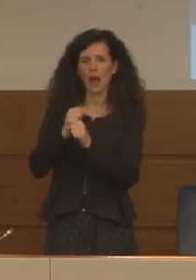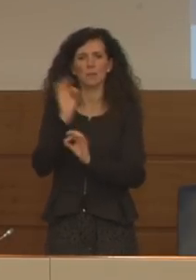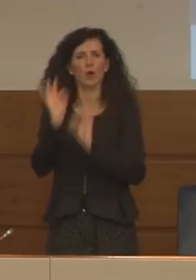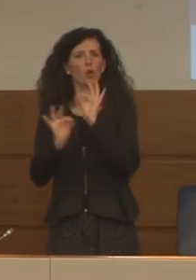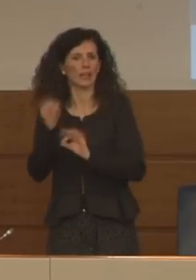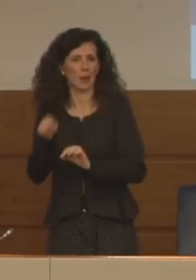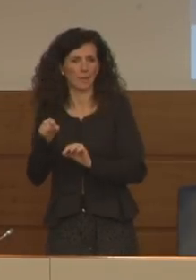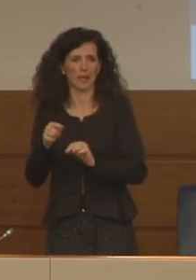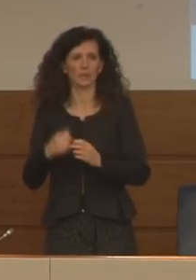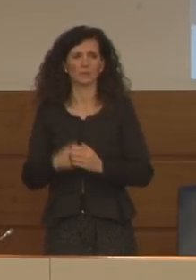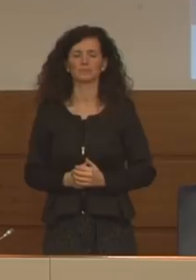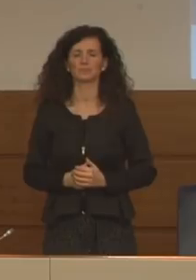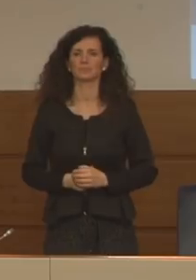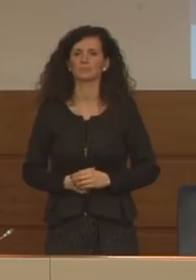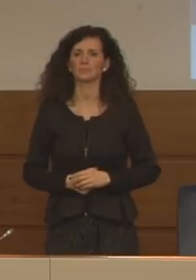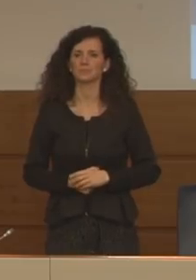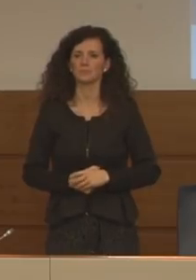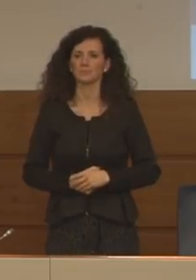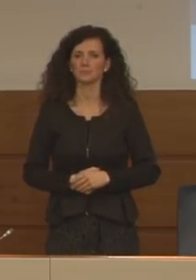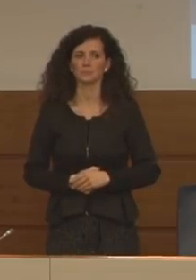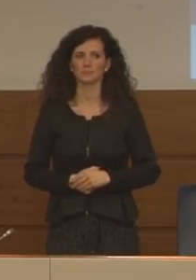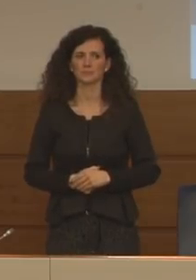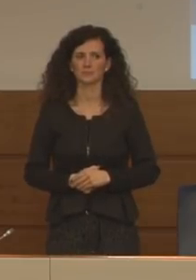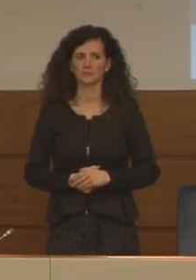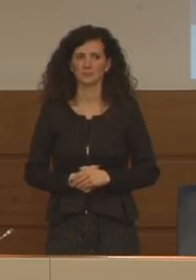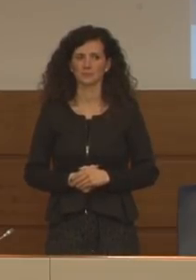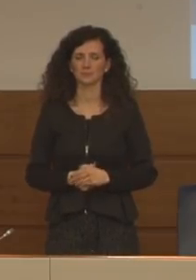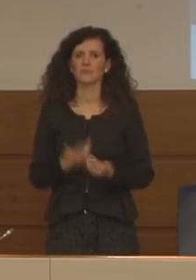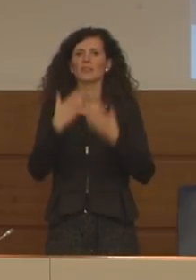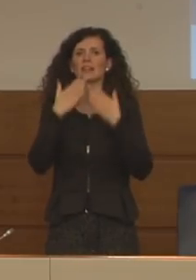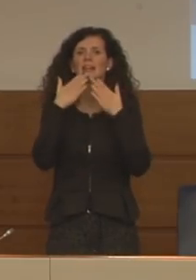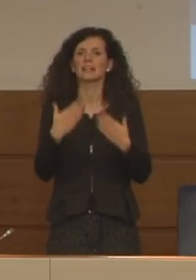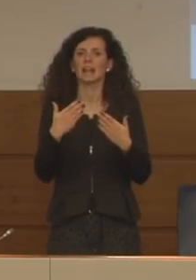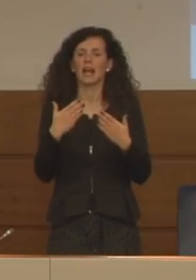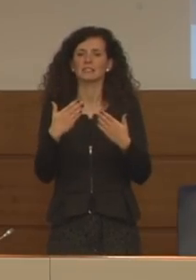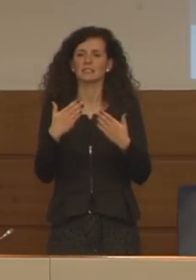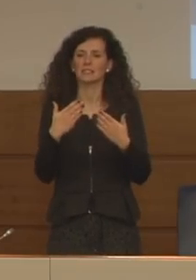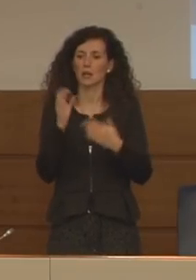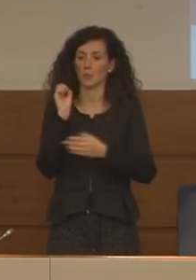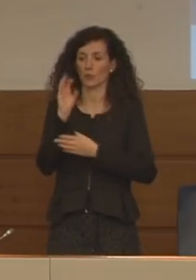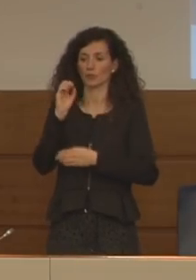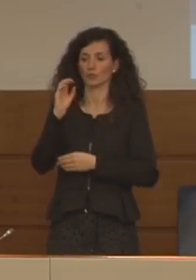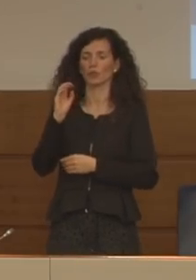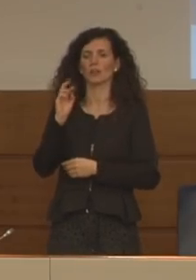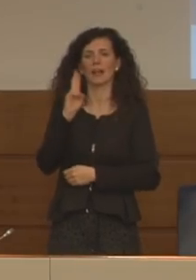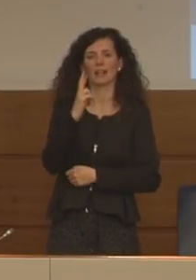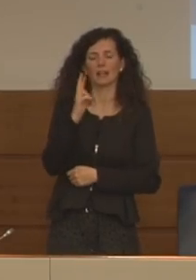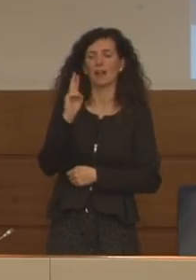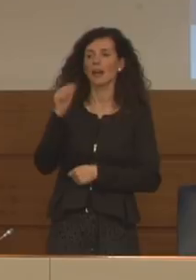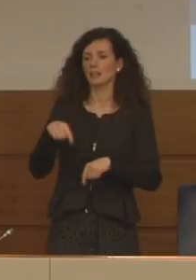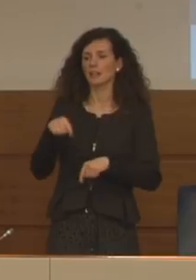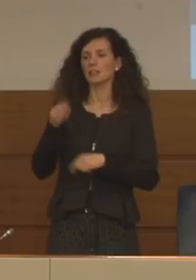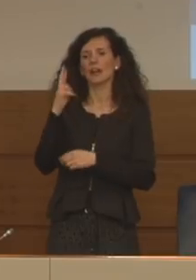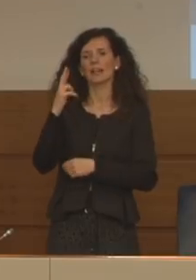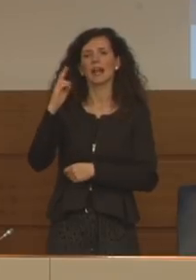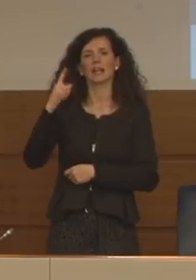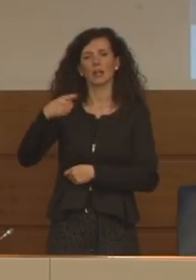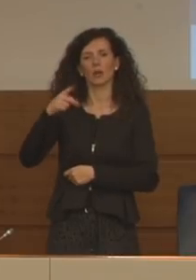sperimentate grazie professore lanieri guerra